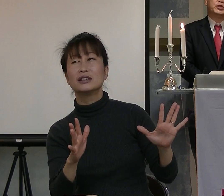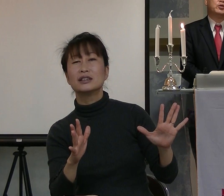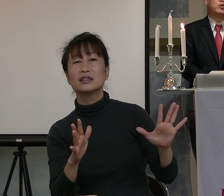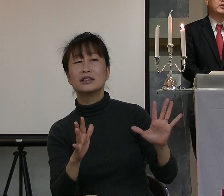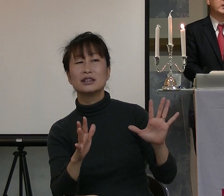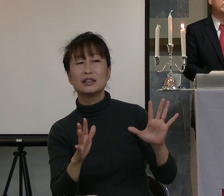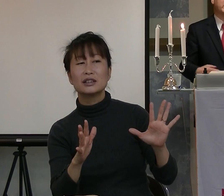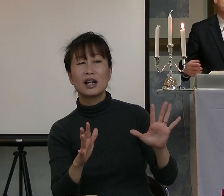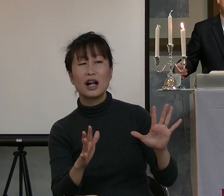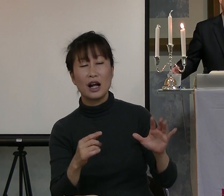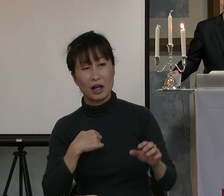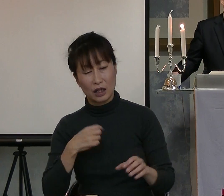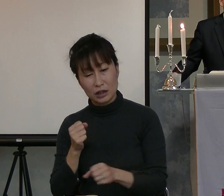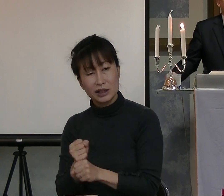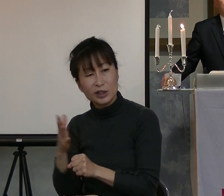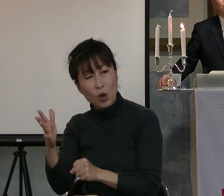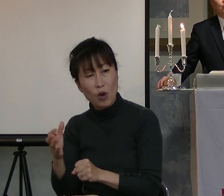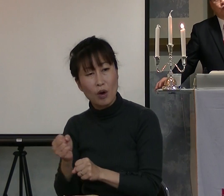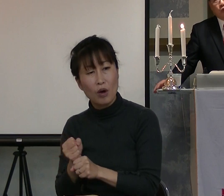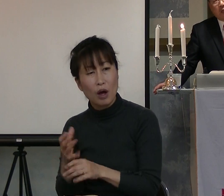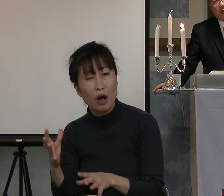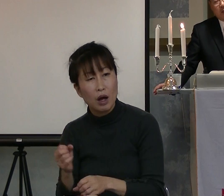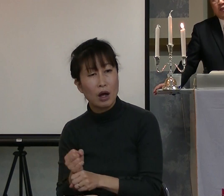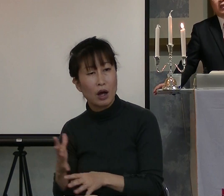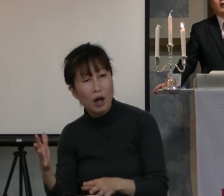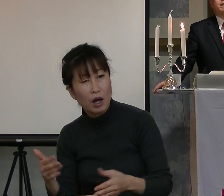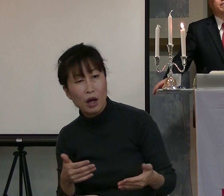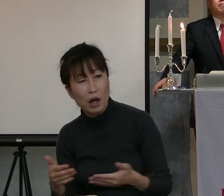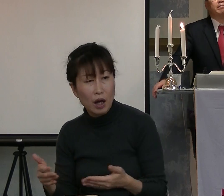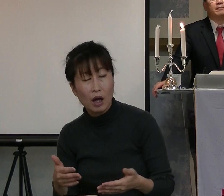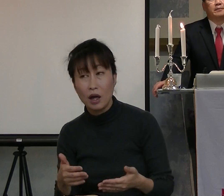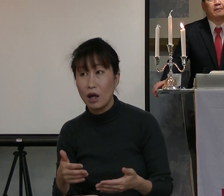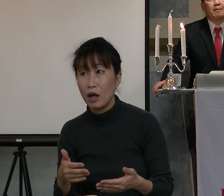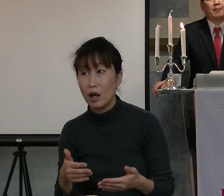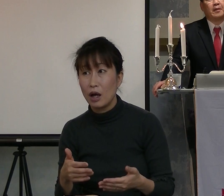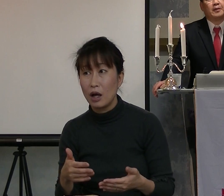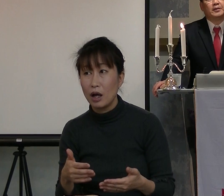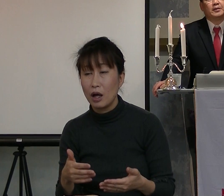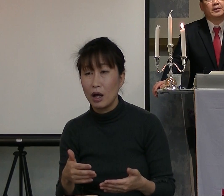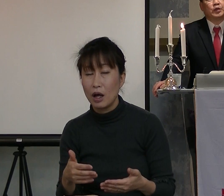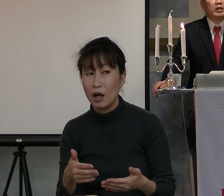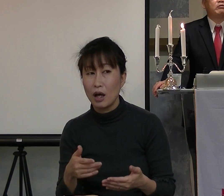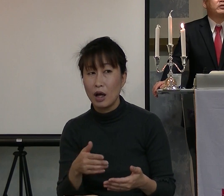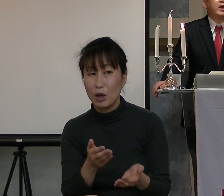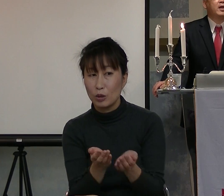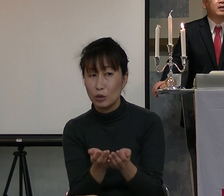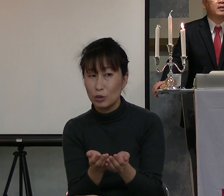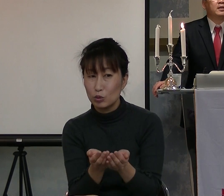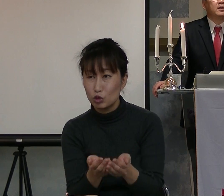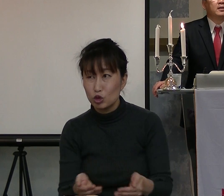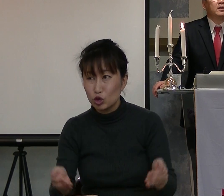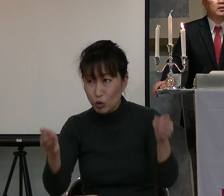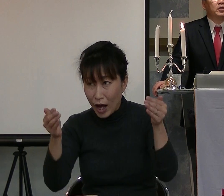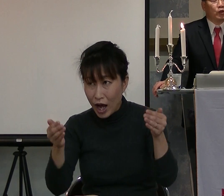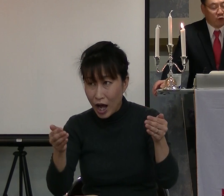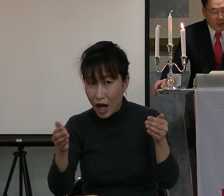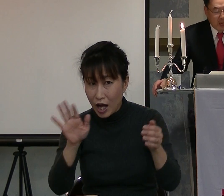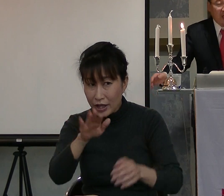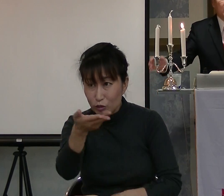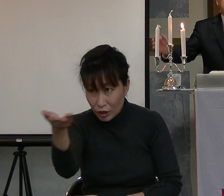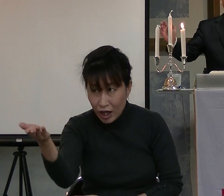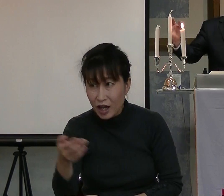自分の信仰が左右される器ですか？そうじゃなくて、